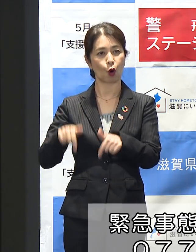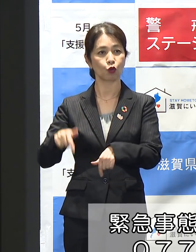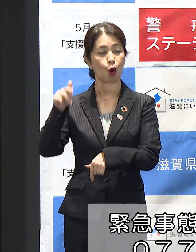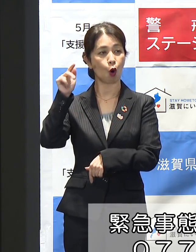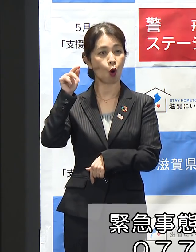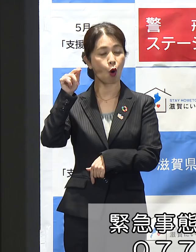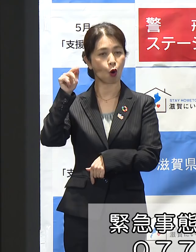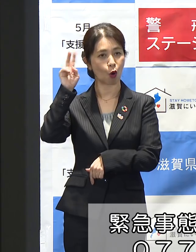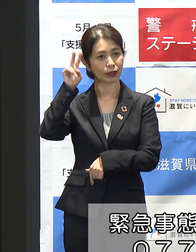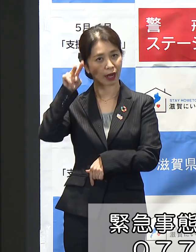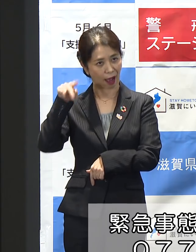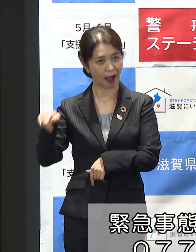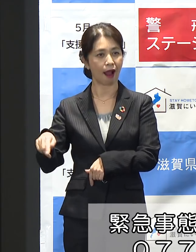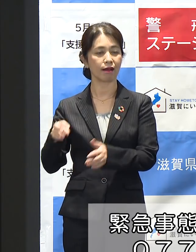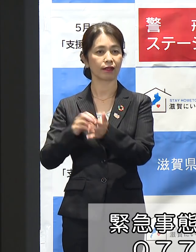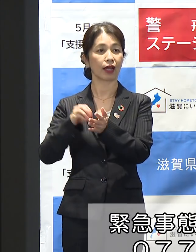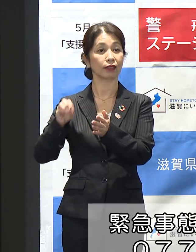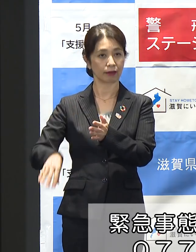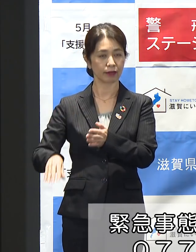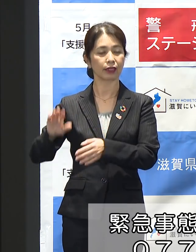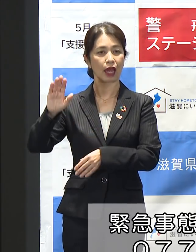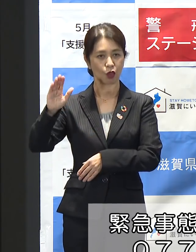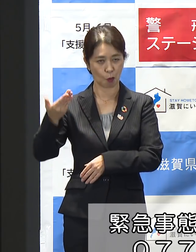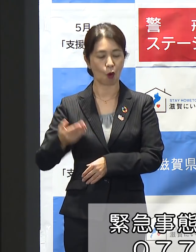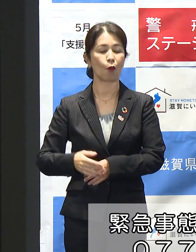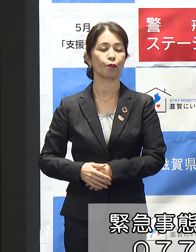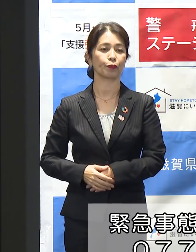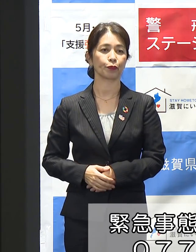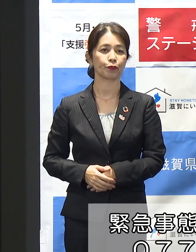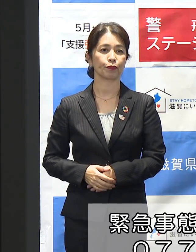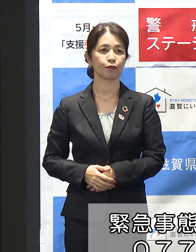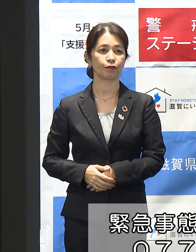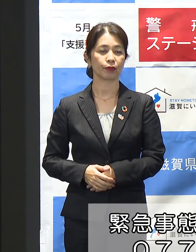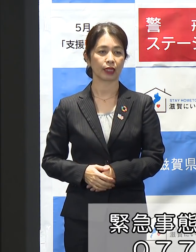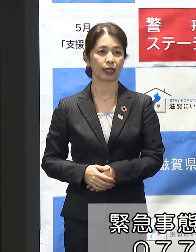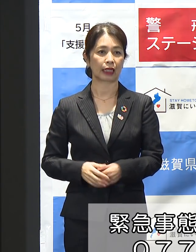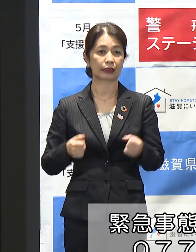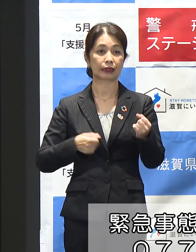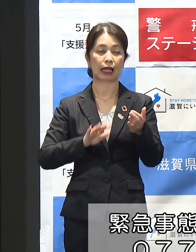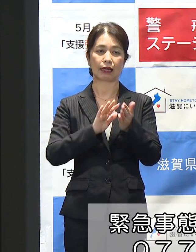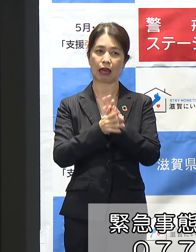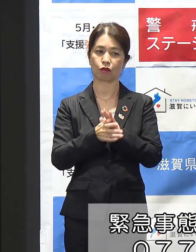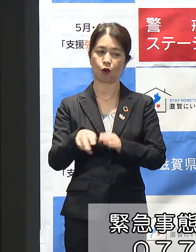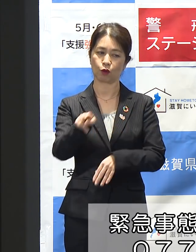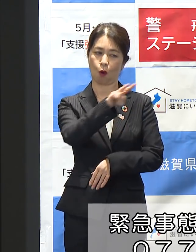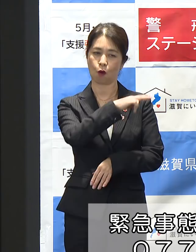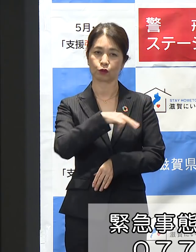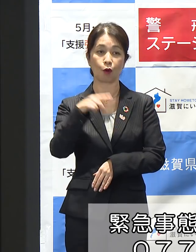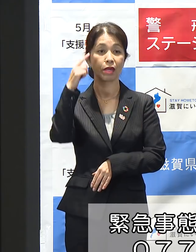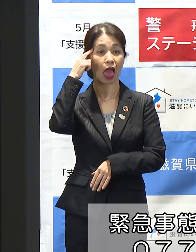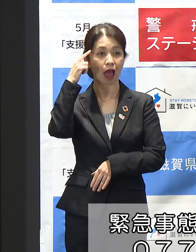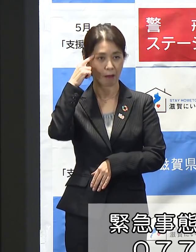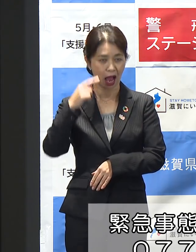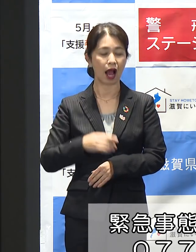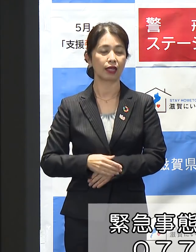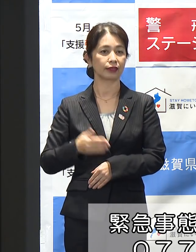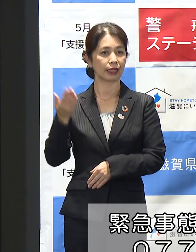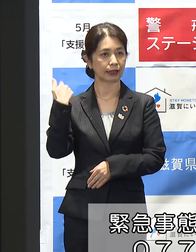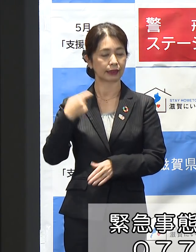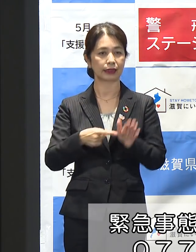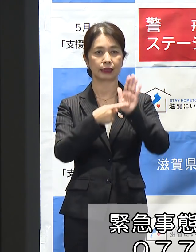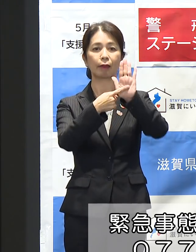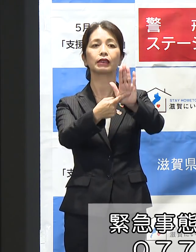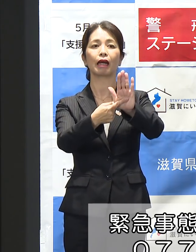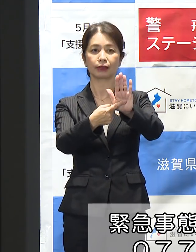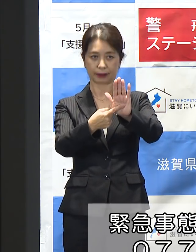宣言の対象から外れたところではありますが、本県の現状を鑑みれば、先にお示しし